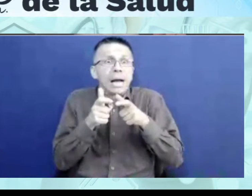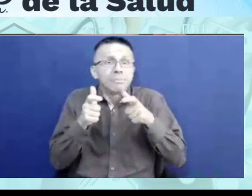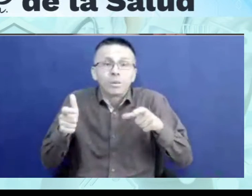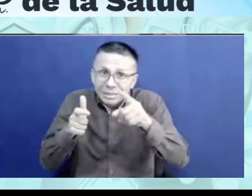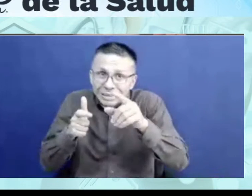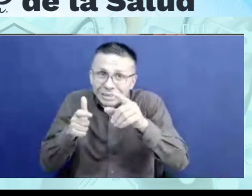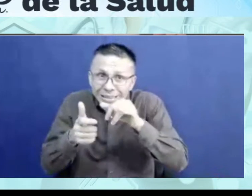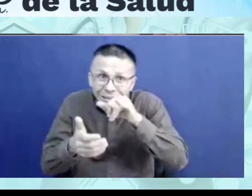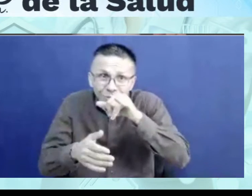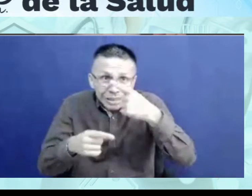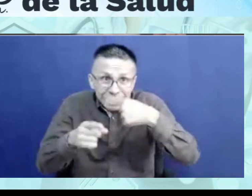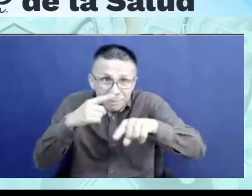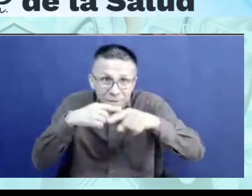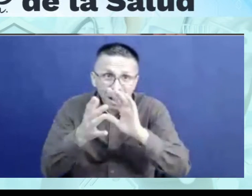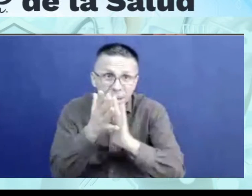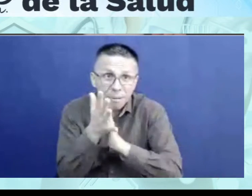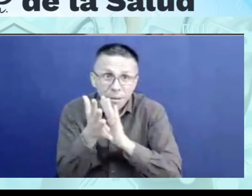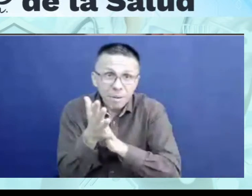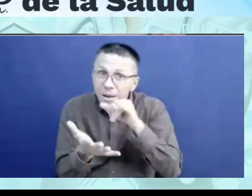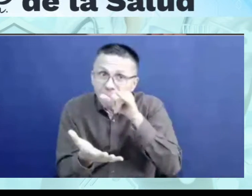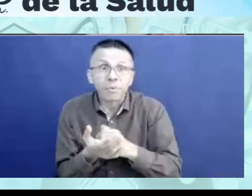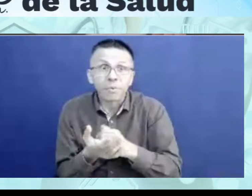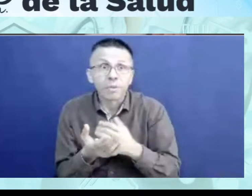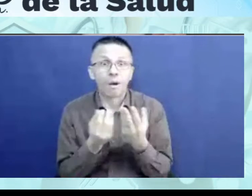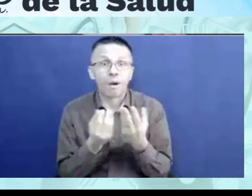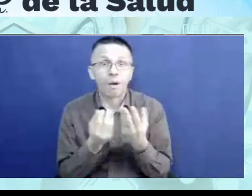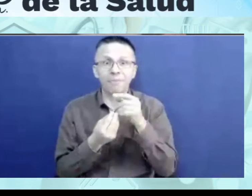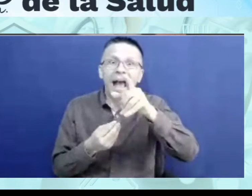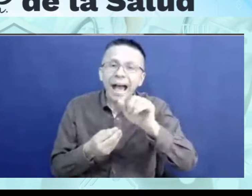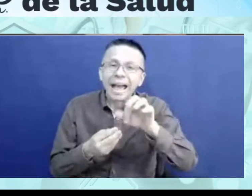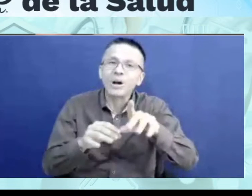acaba de decir, incluso estamos educando a Jairo.